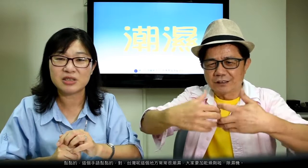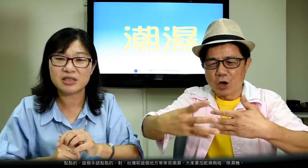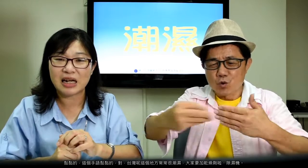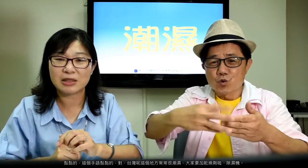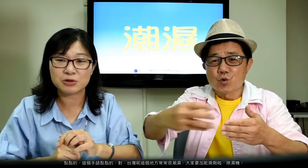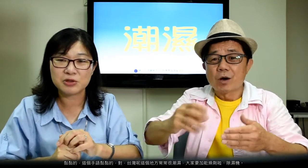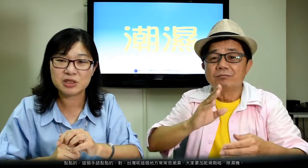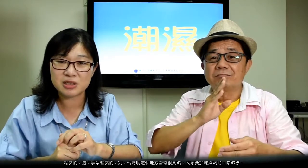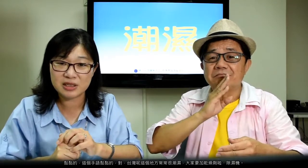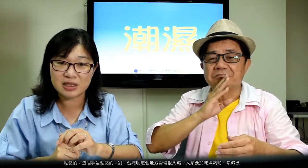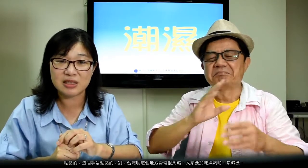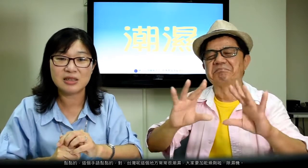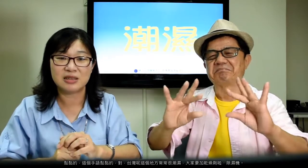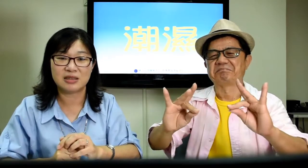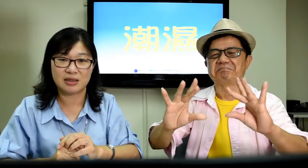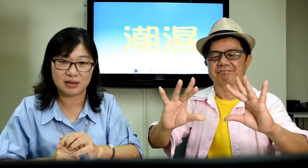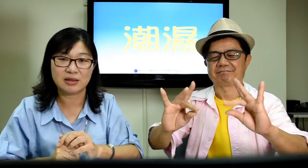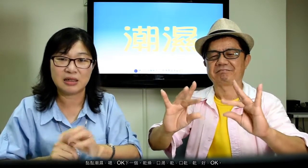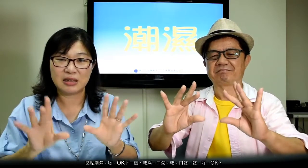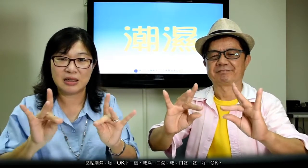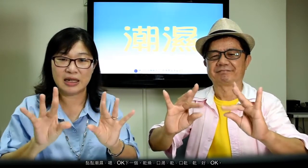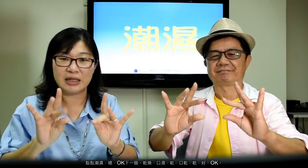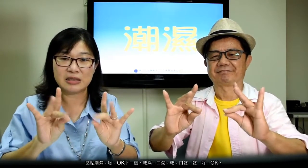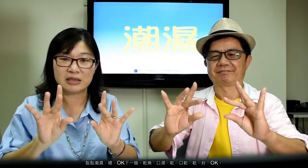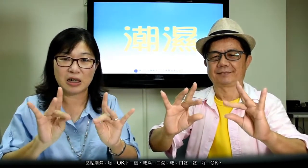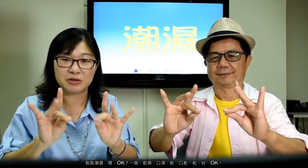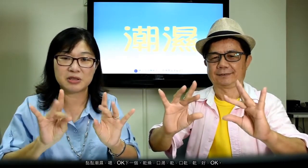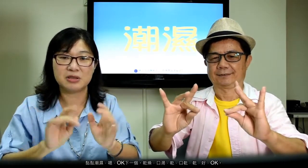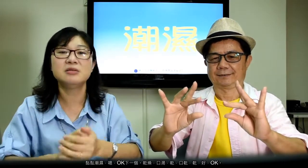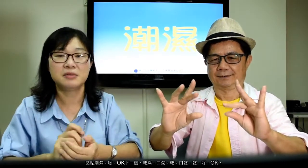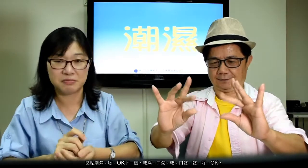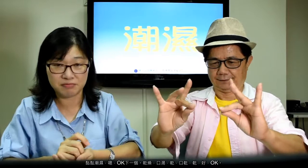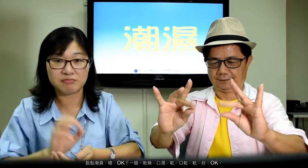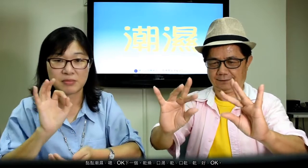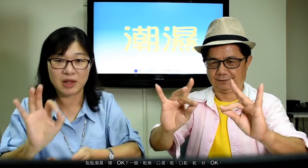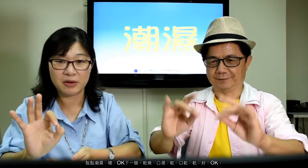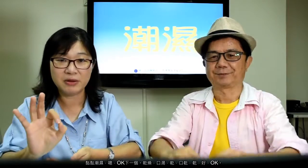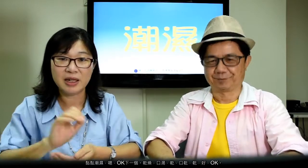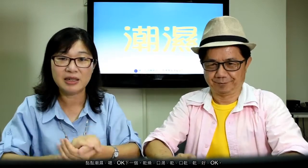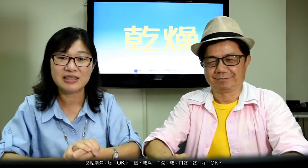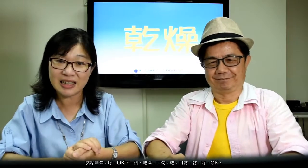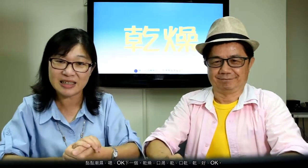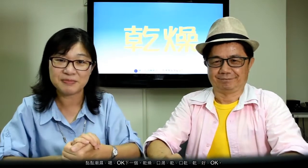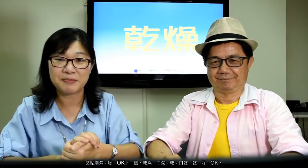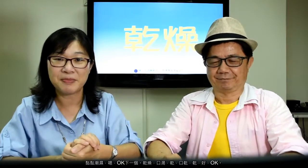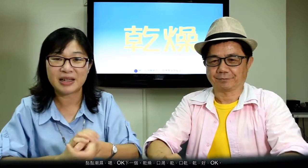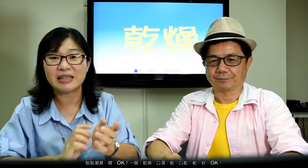干燥剂啦，除湿机，黏黏潮湿。嗯 ，OK， 下一个，干